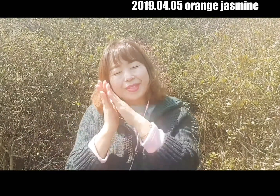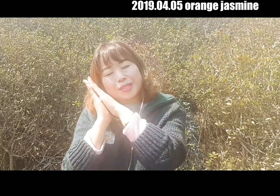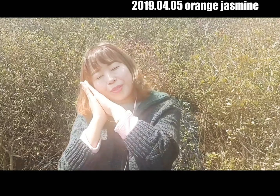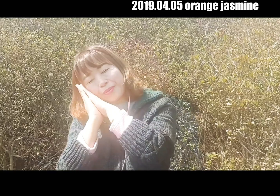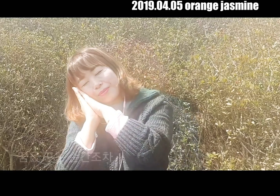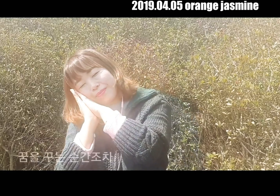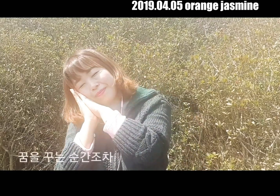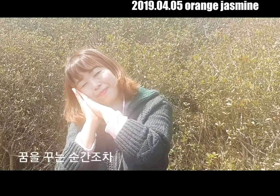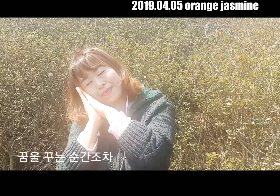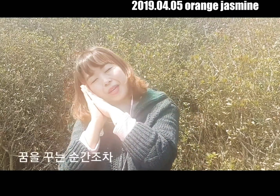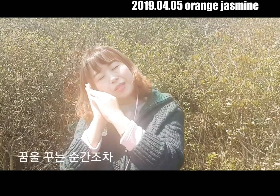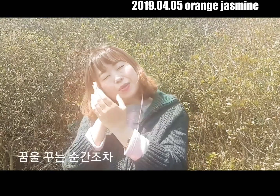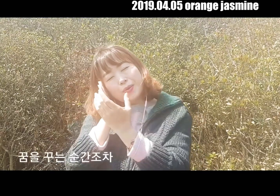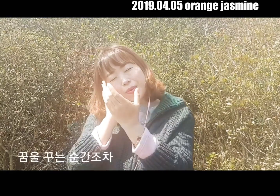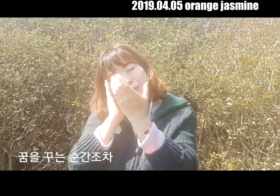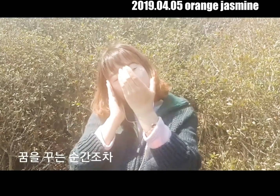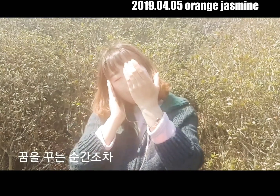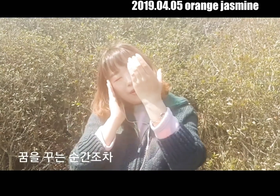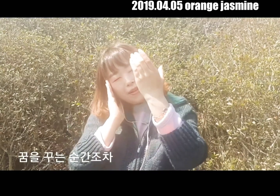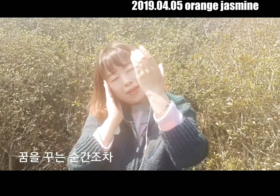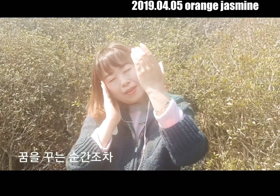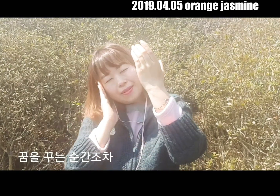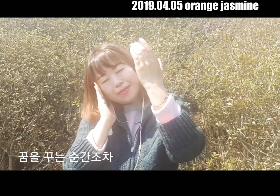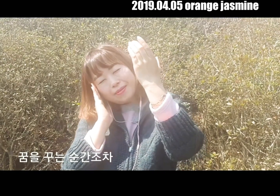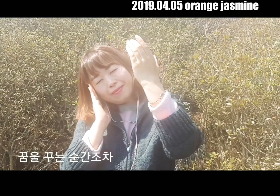꿈을 꾸는 순간조차